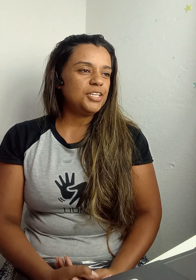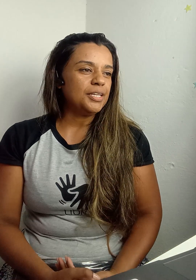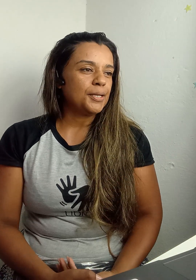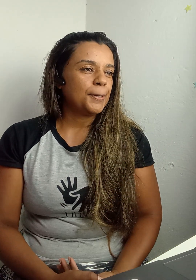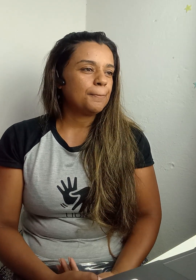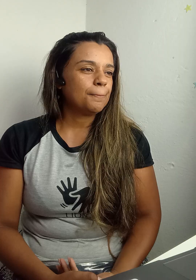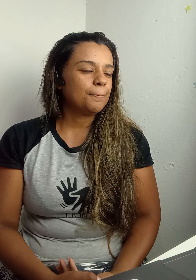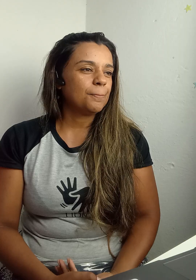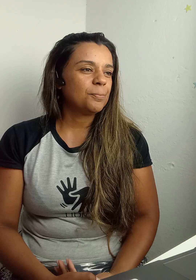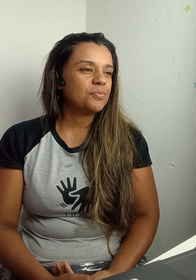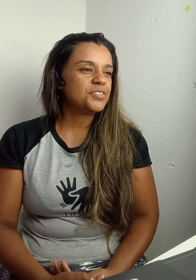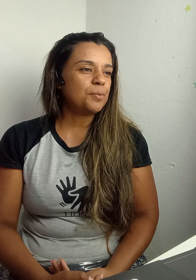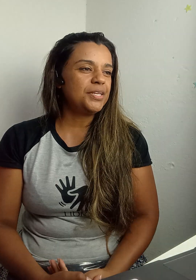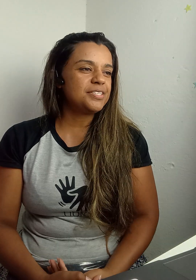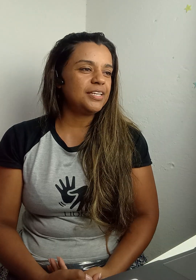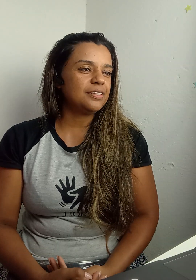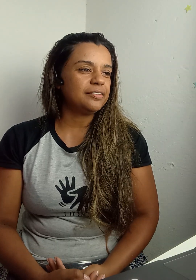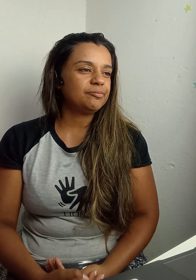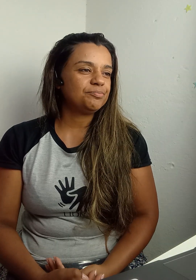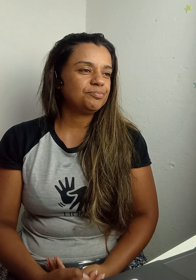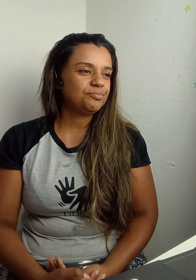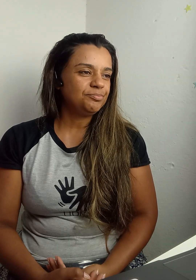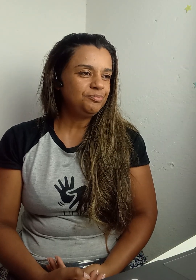Regina. Se apresenta.